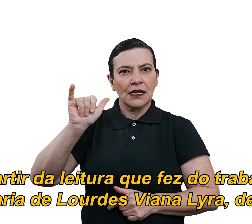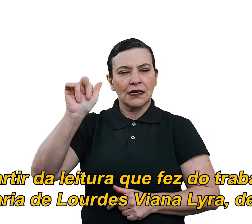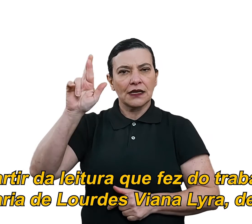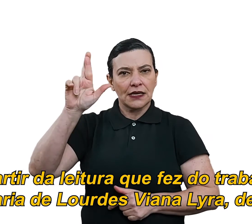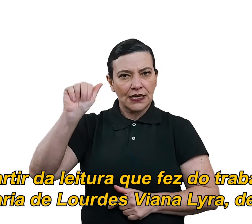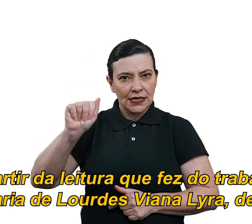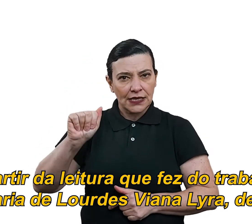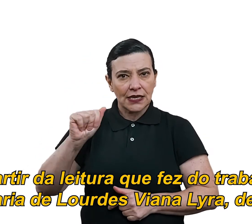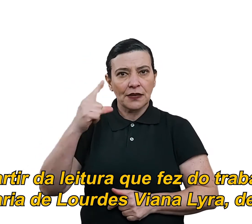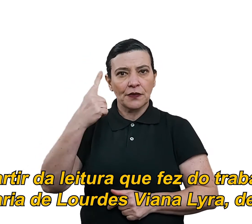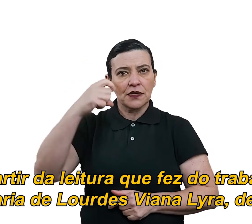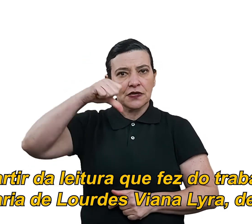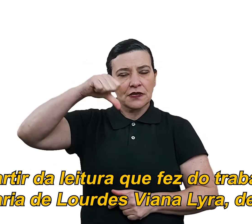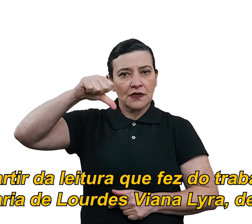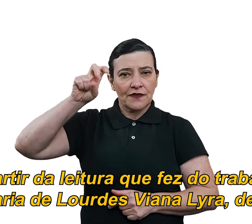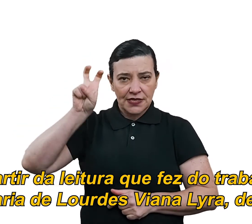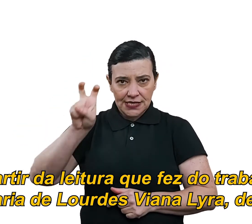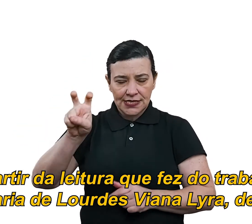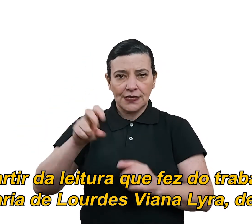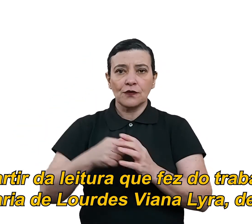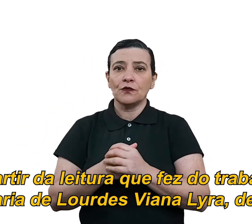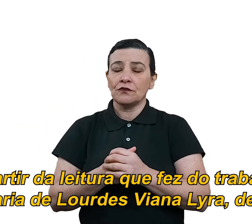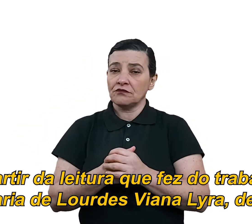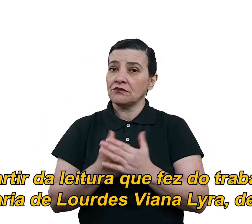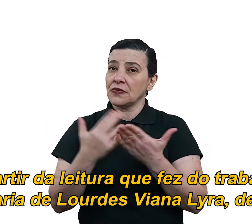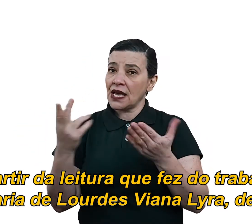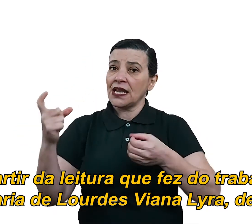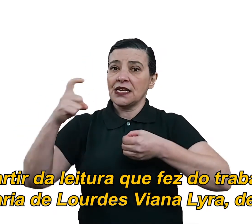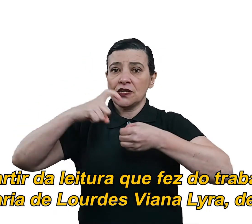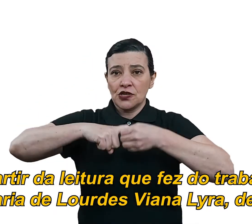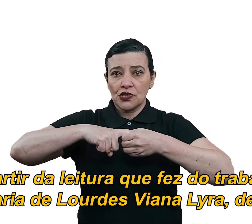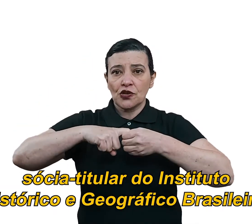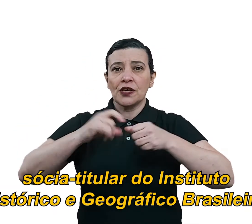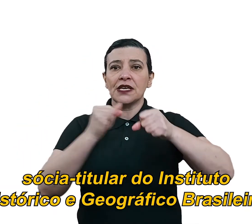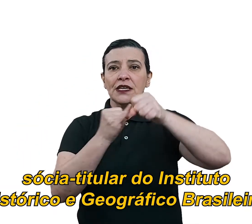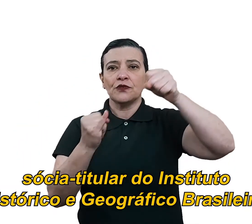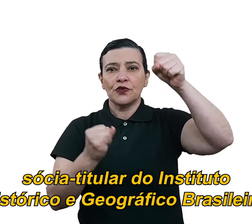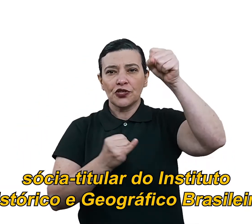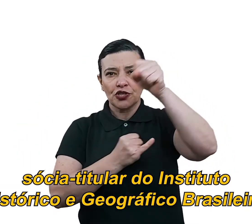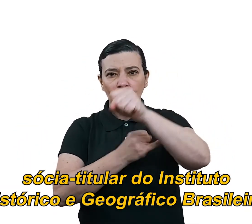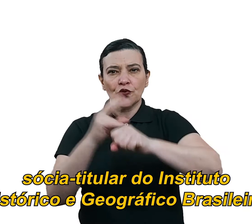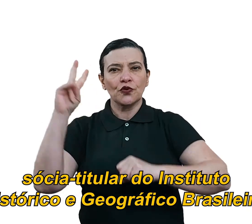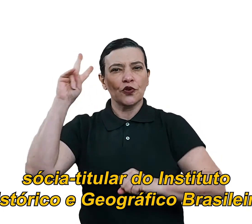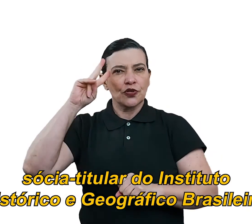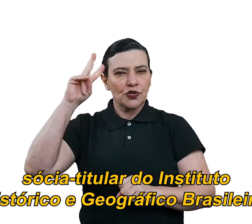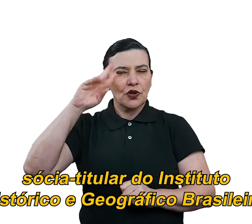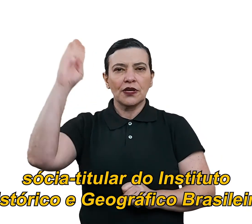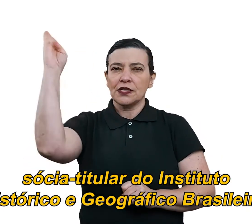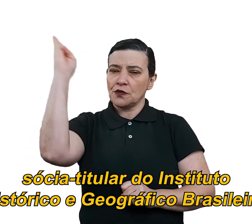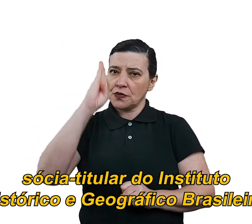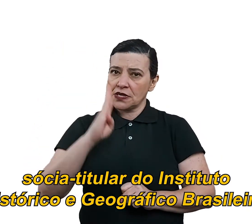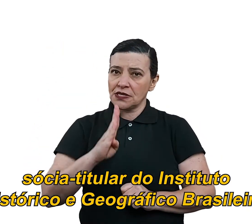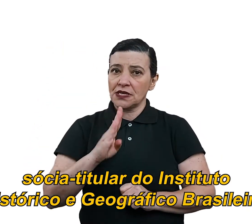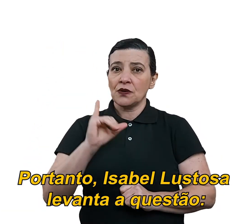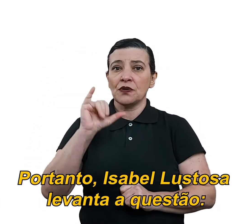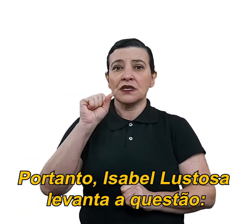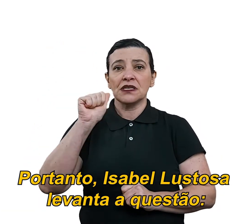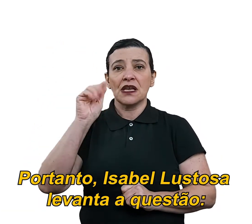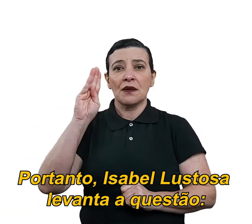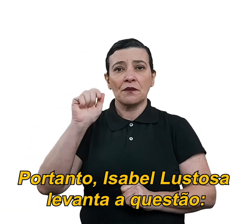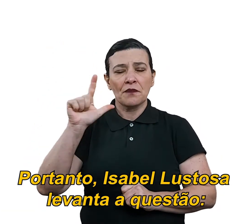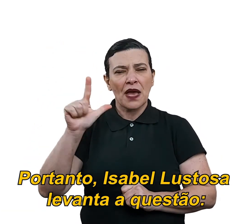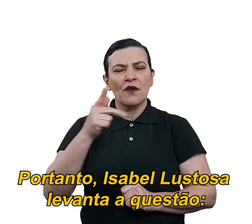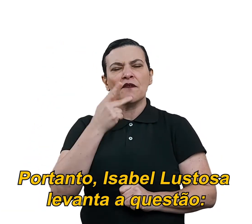de Lourdes Viana Lira, de 1995, sócia titular do Instituto Histórico e Geográfico Brasileiro.